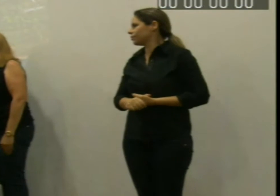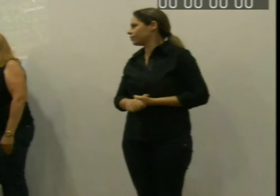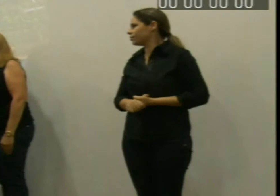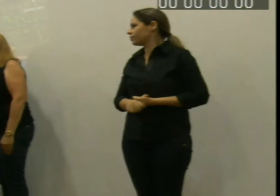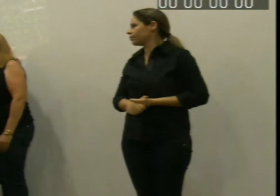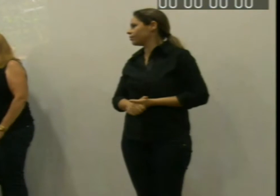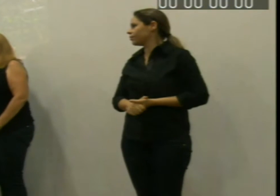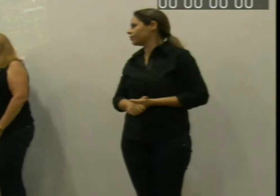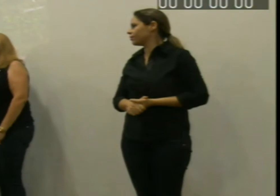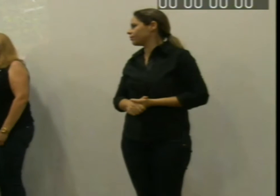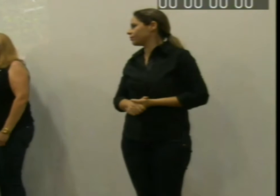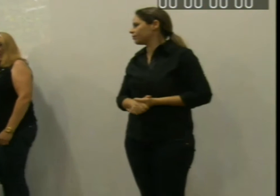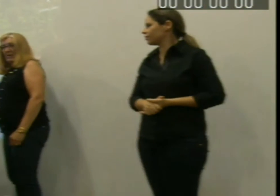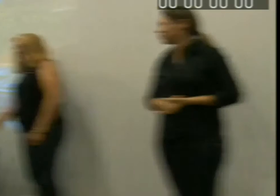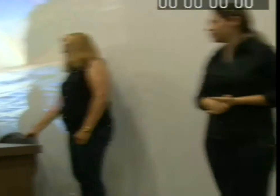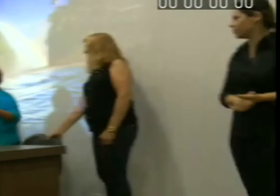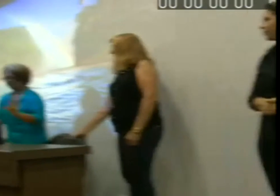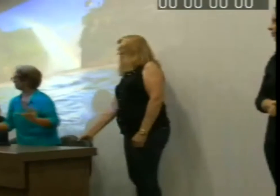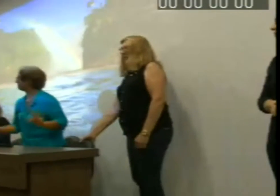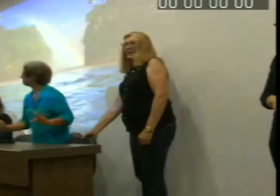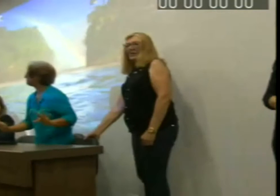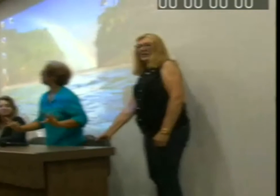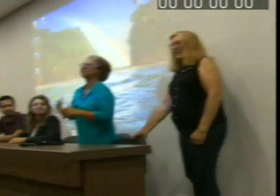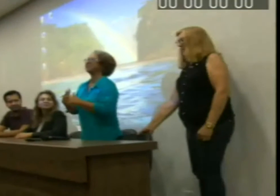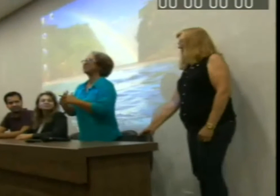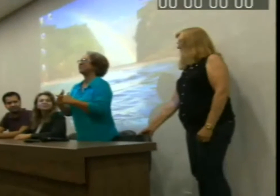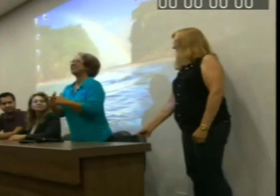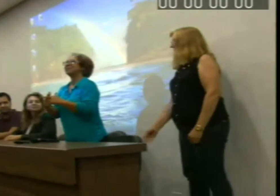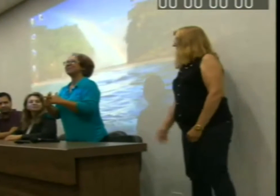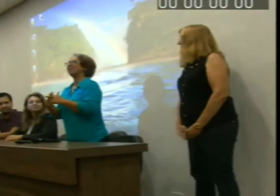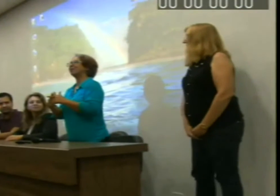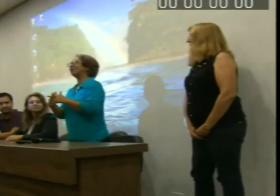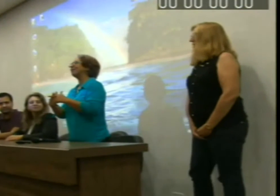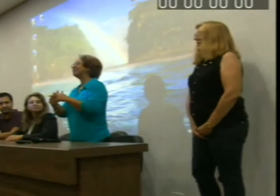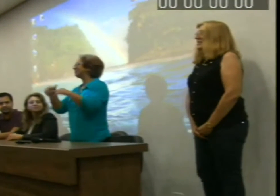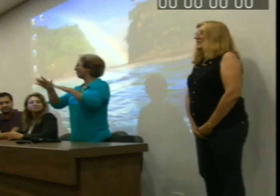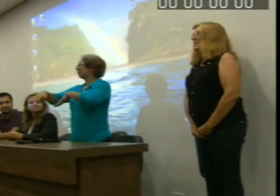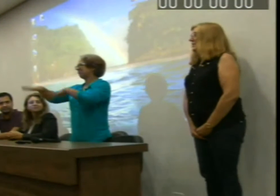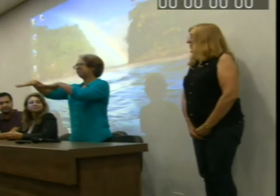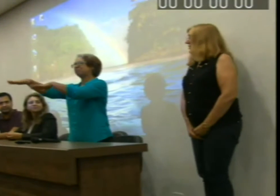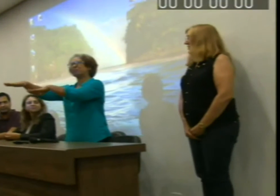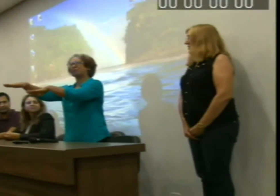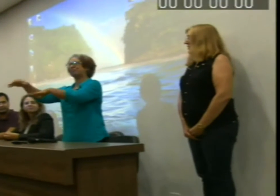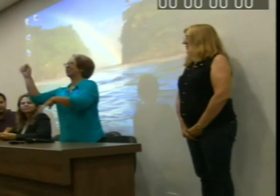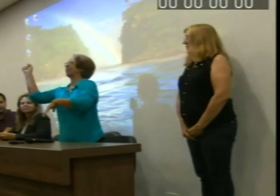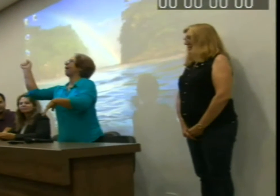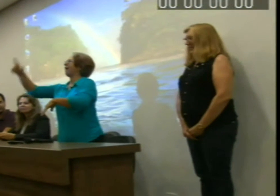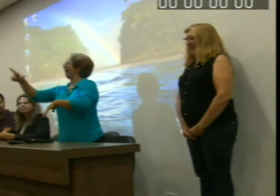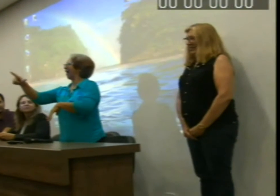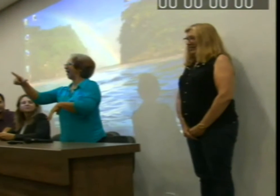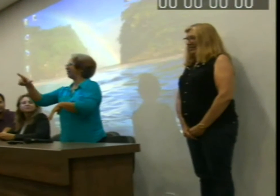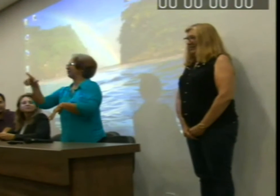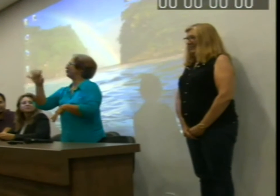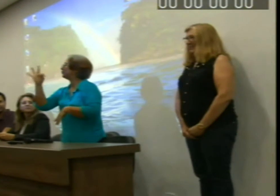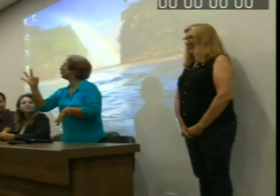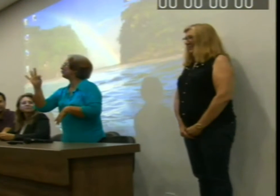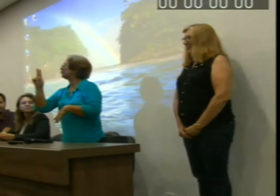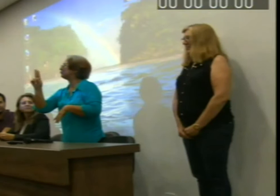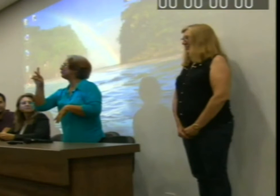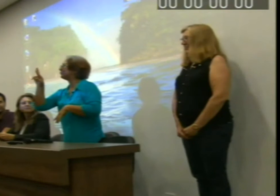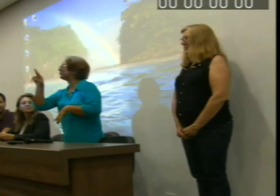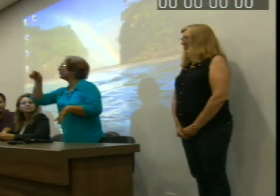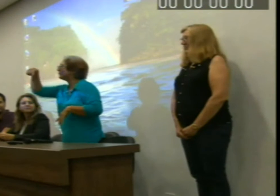guilh Bom dia para vocês estou muito feliz de estar aqui hoje eh porque o